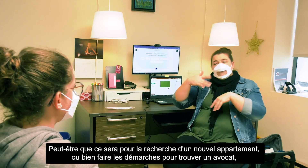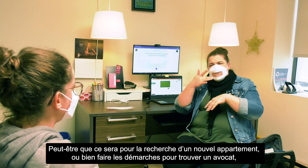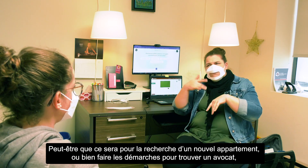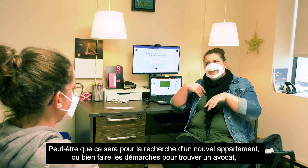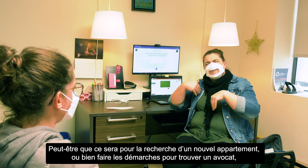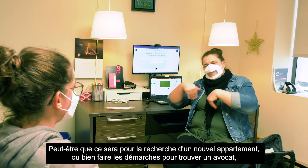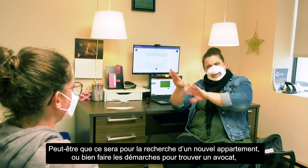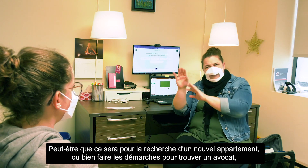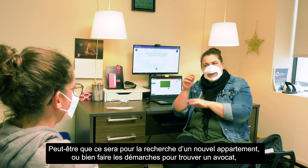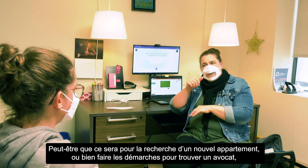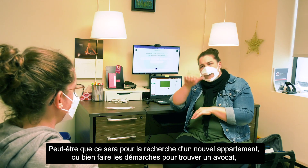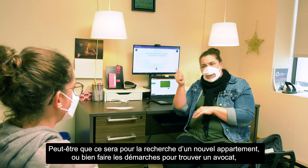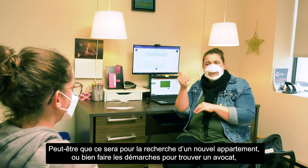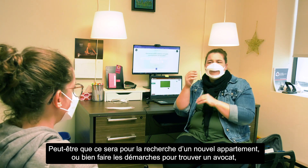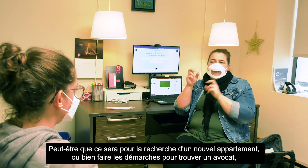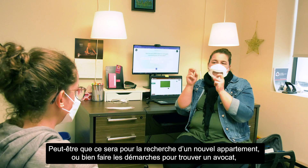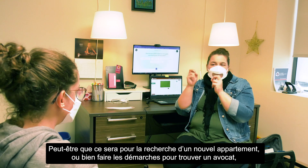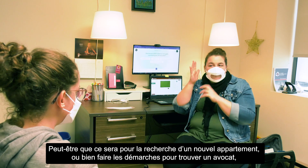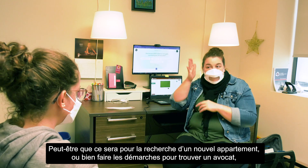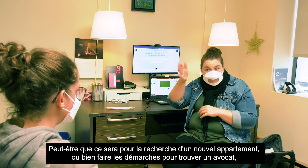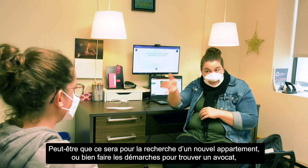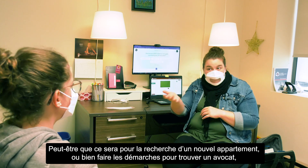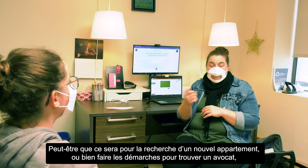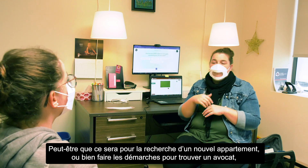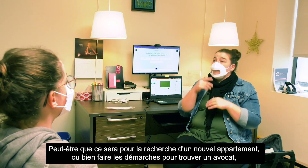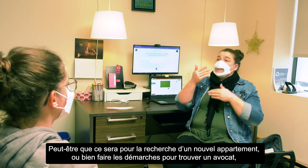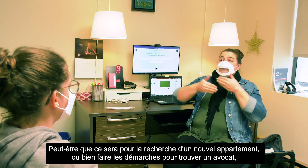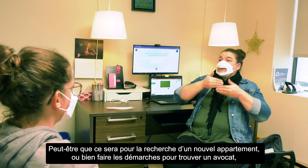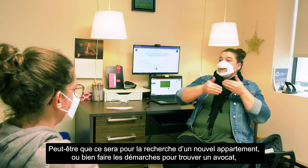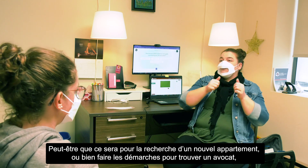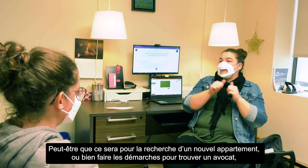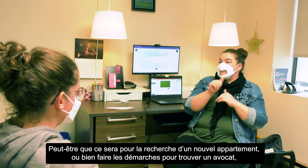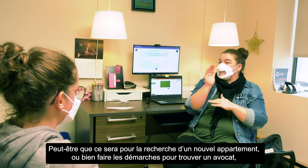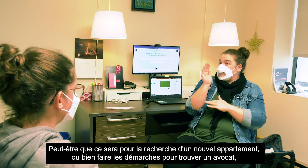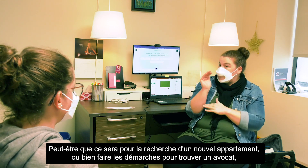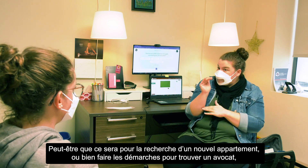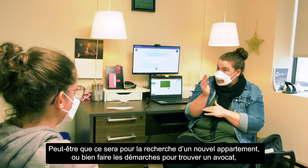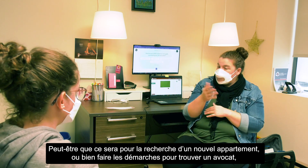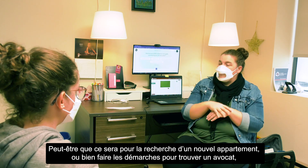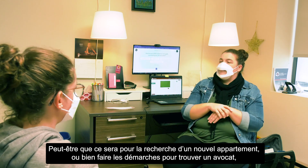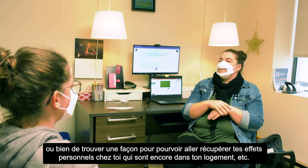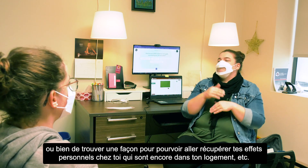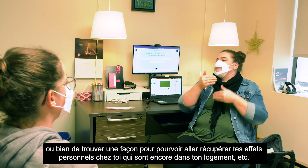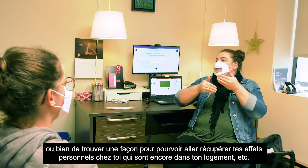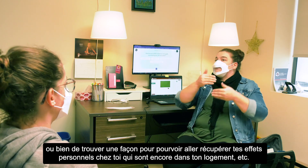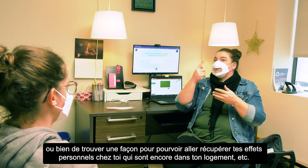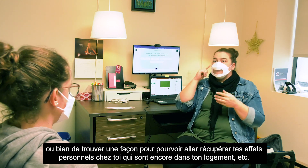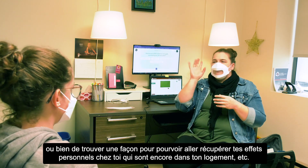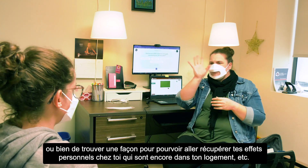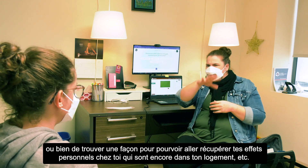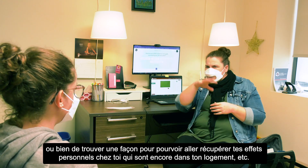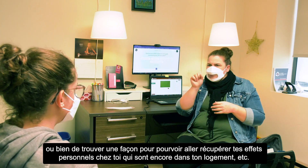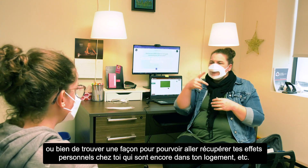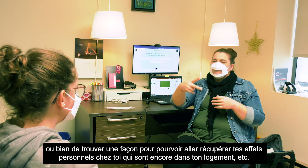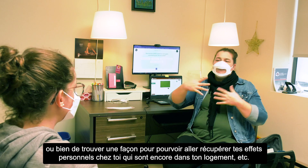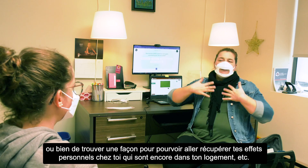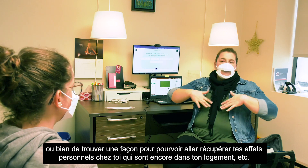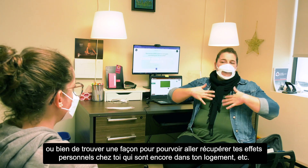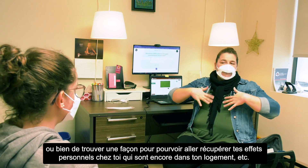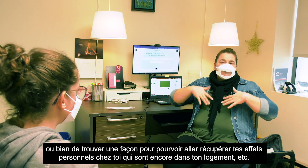suite, tu peux décider soit de quitter en appartement ou bien de commencer les démarches avec un avocat. Ou bien encore des démarches pour aller